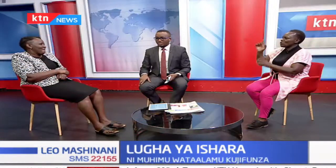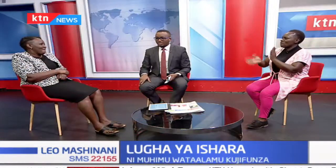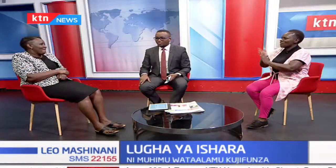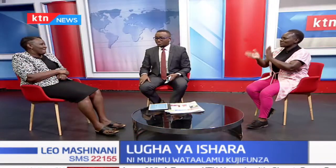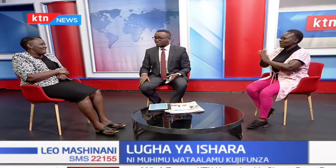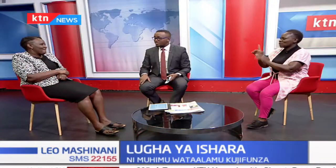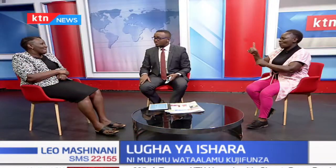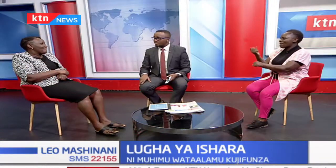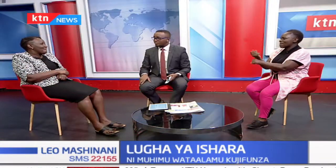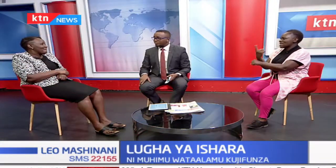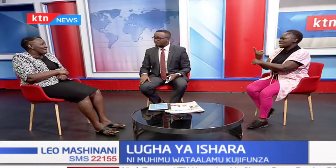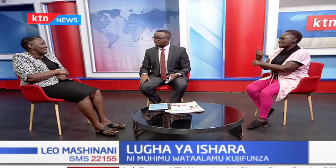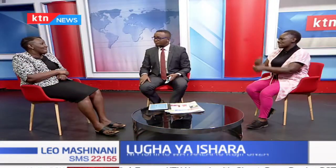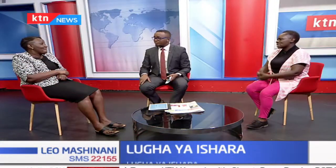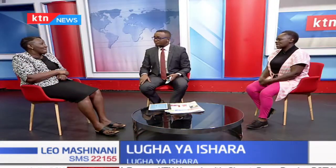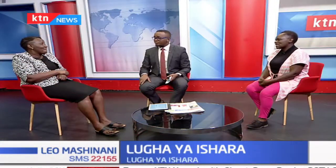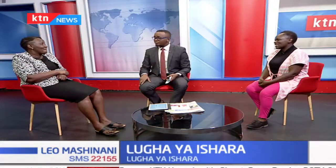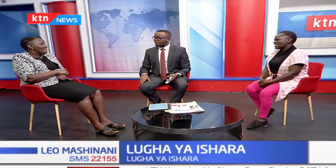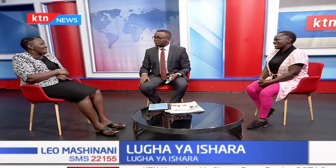haraka, kwa muda dakika moja.